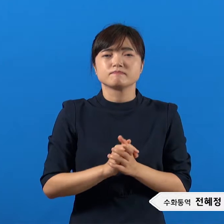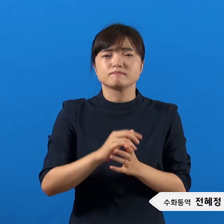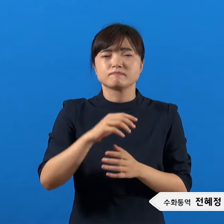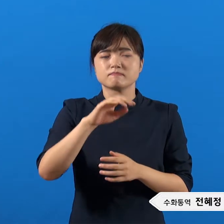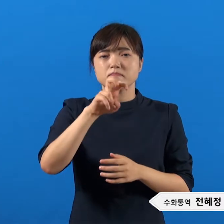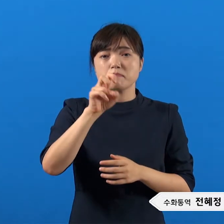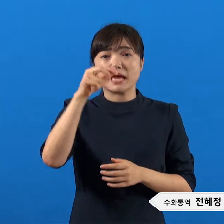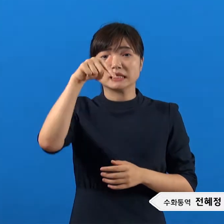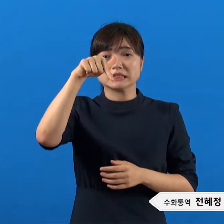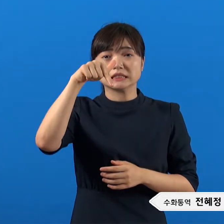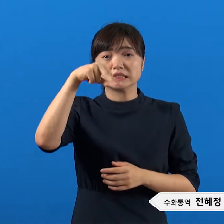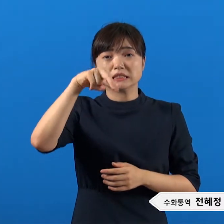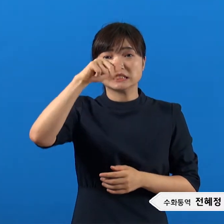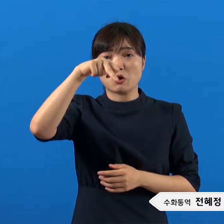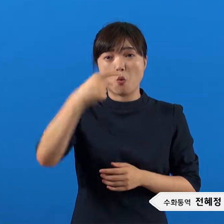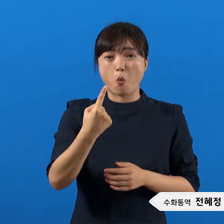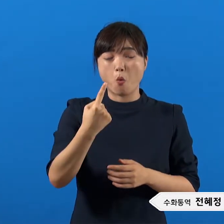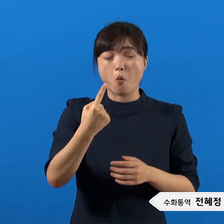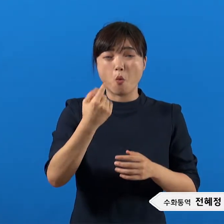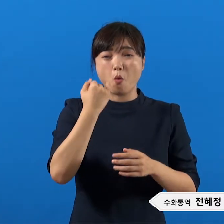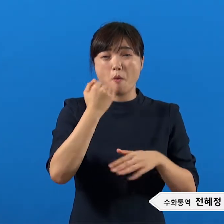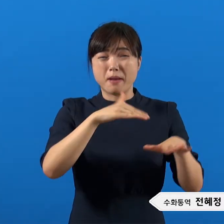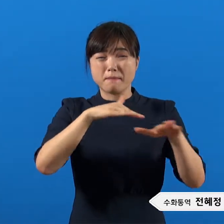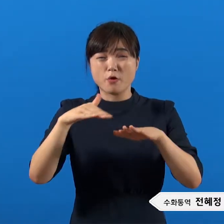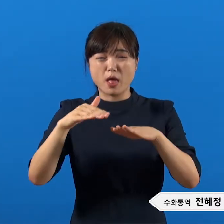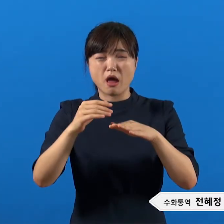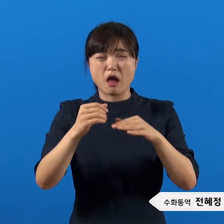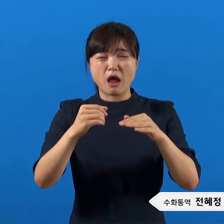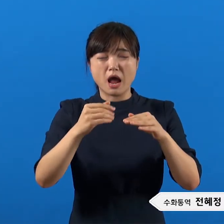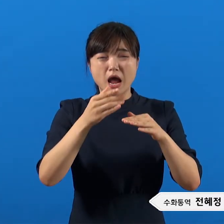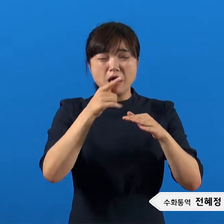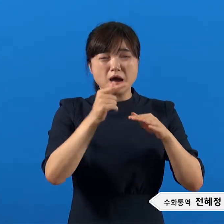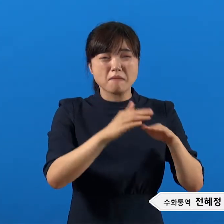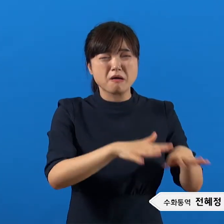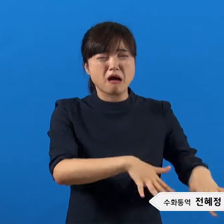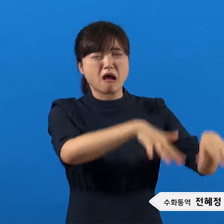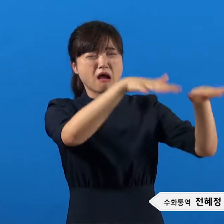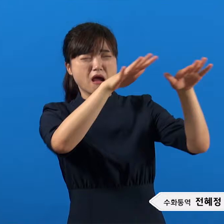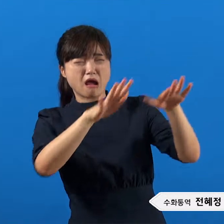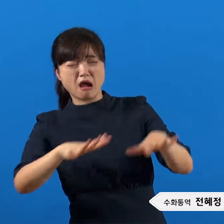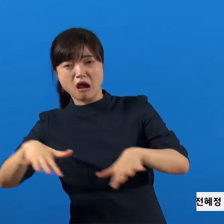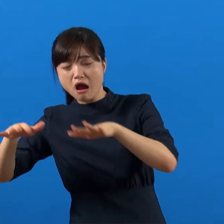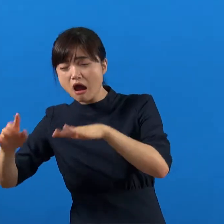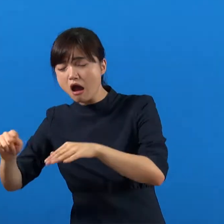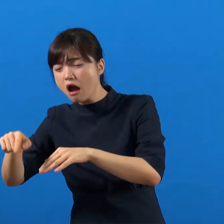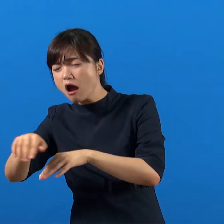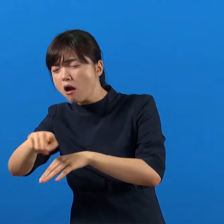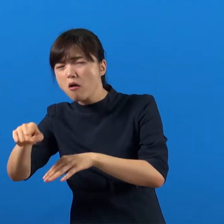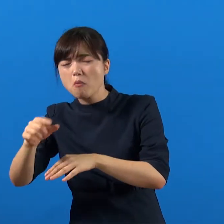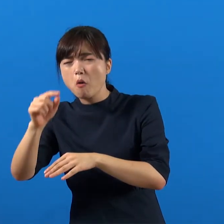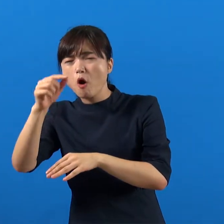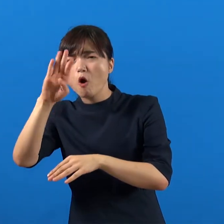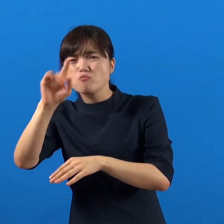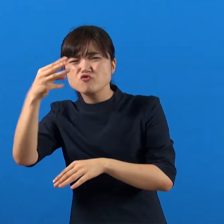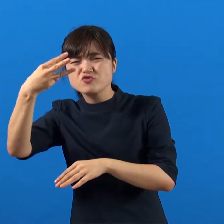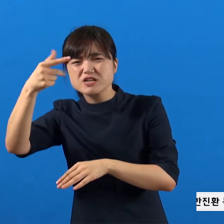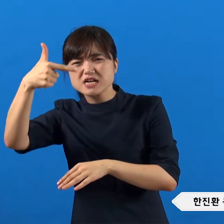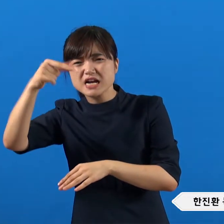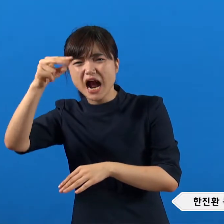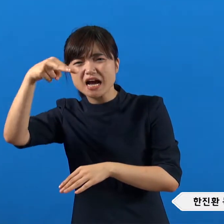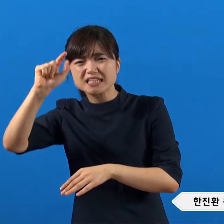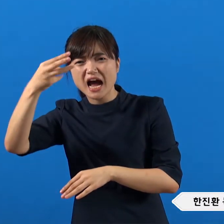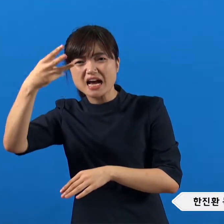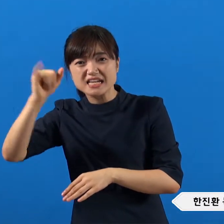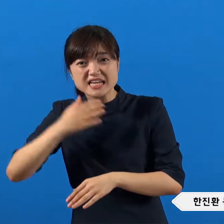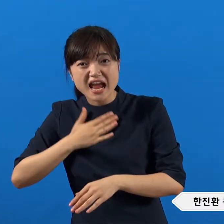멕시코만 해변에 파도에 밀려온 무수한 불가사리들이 널려 있습니다. 불가사리들이